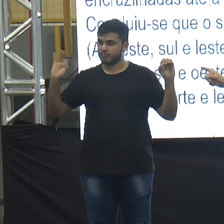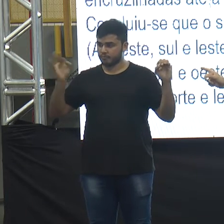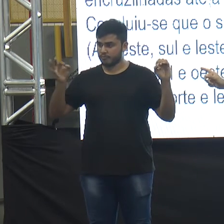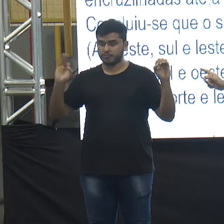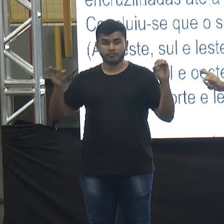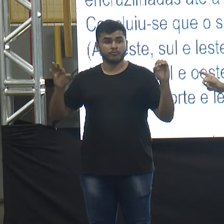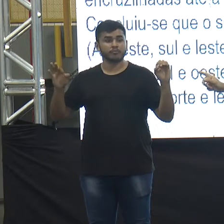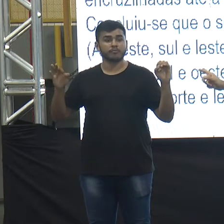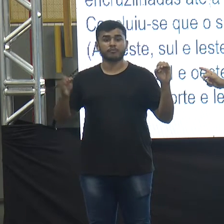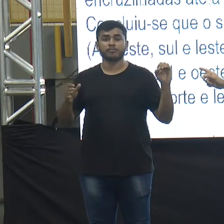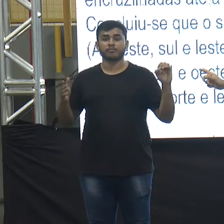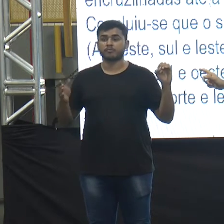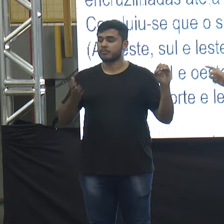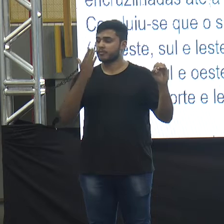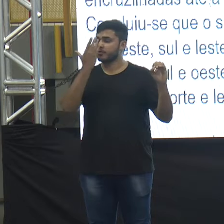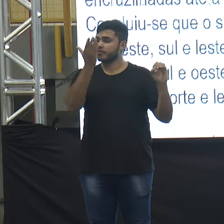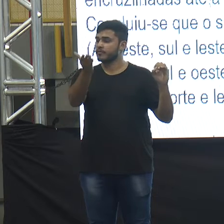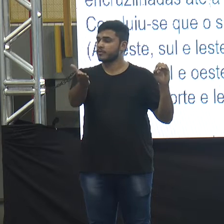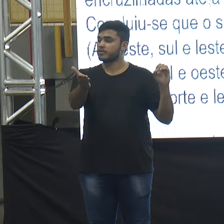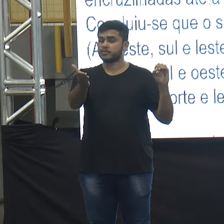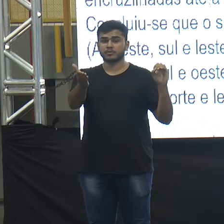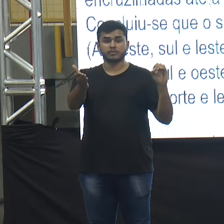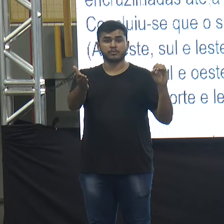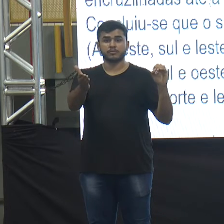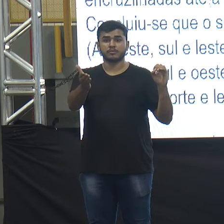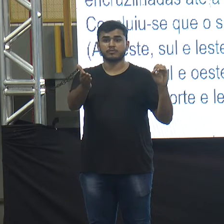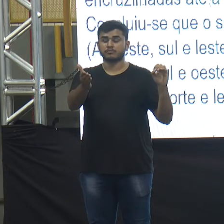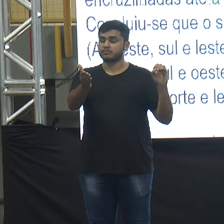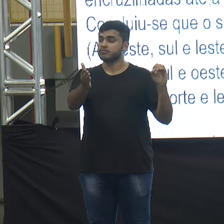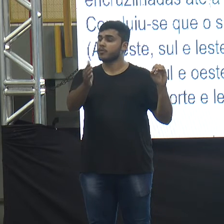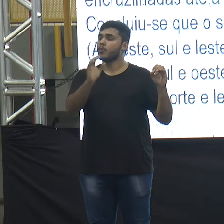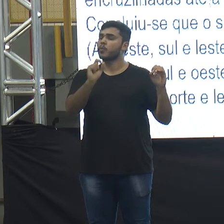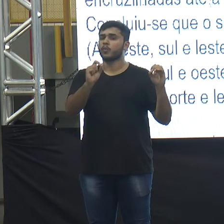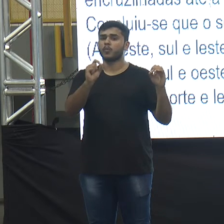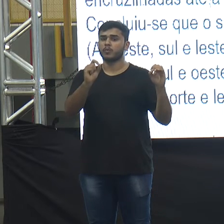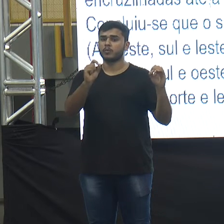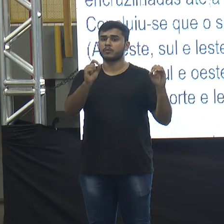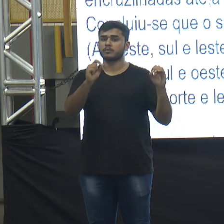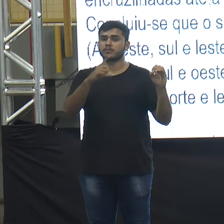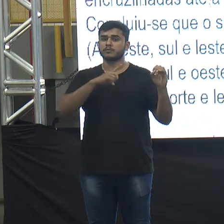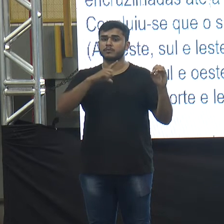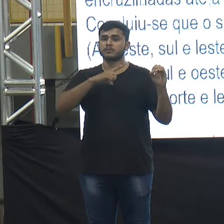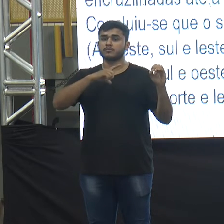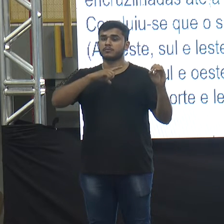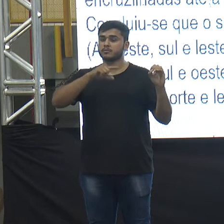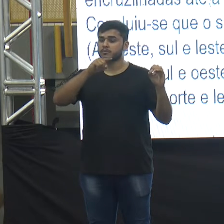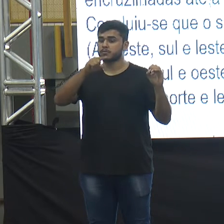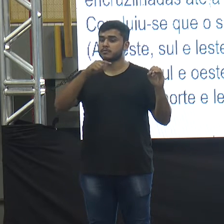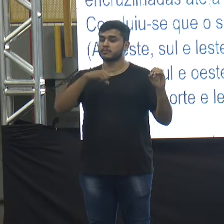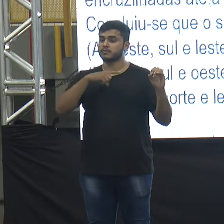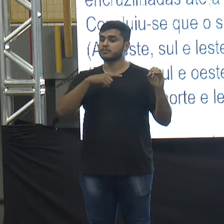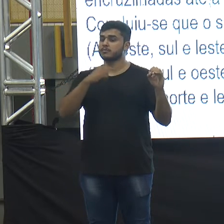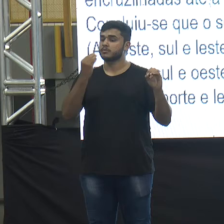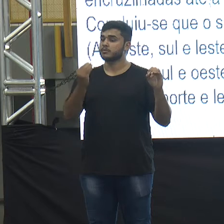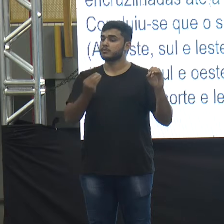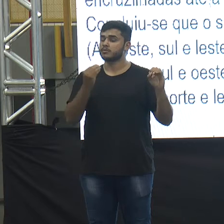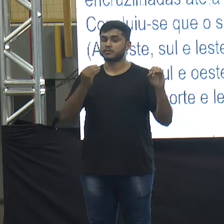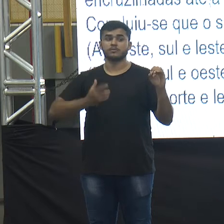esquerda, o que é que eu tenho na minha frente, além daquele rapaz ali, bonito, sentado, me